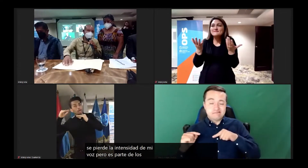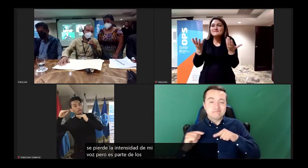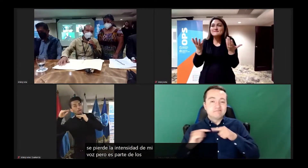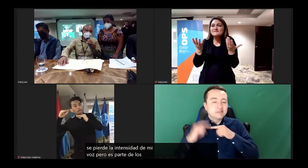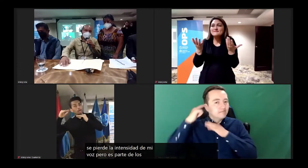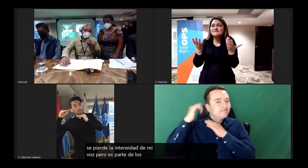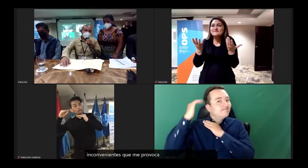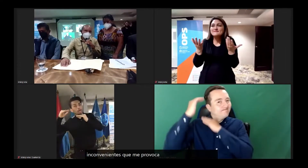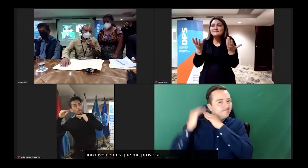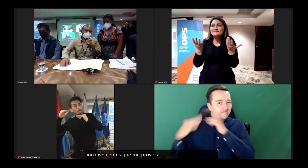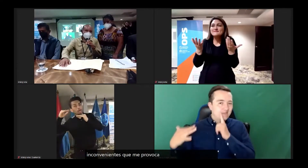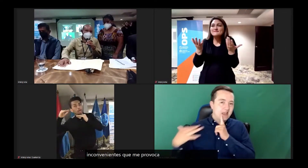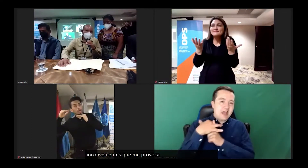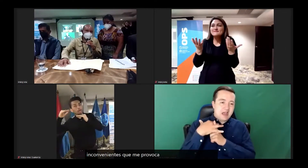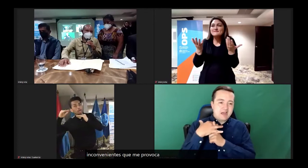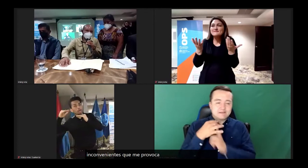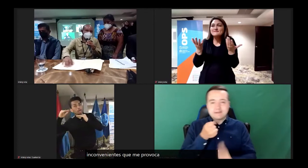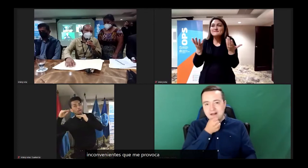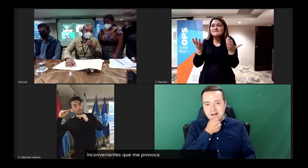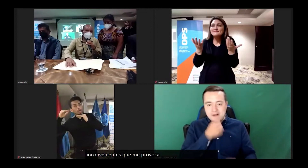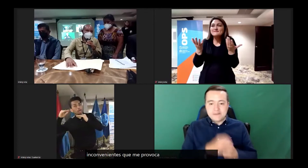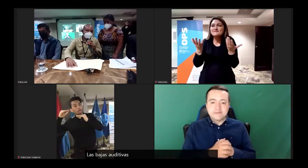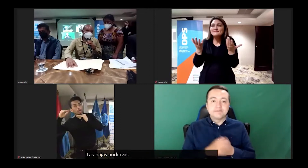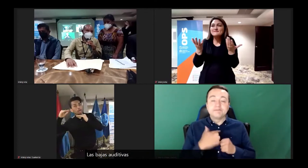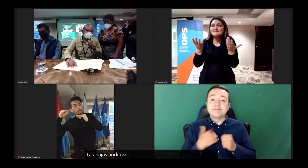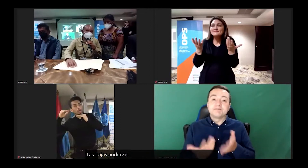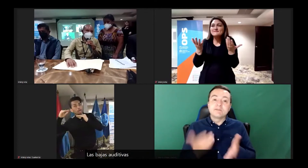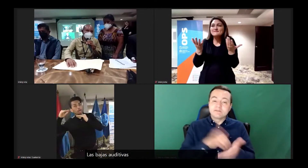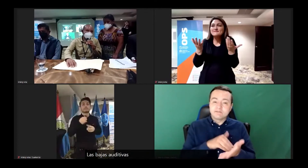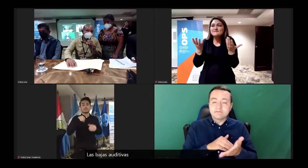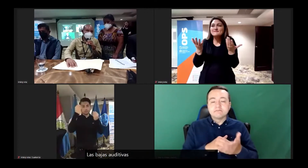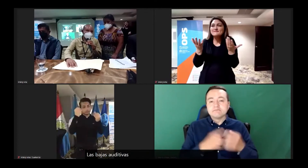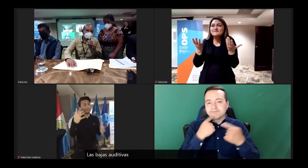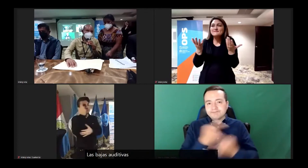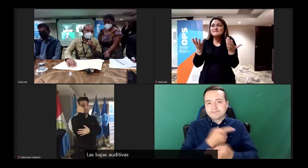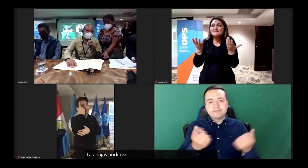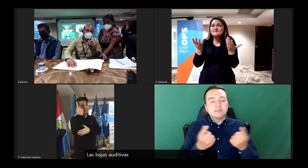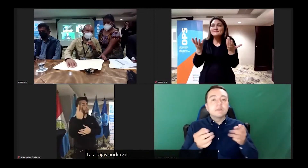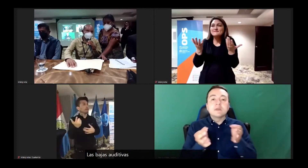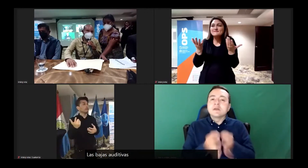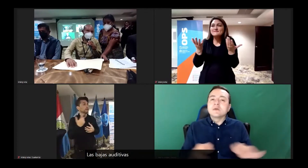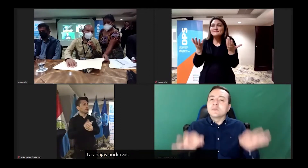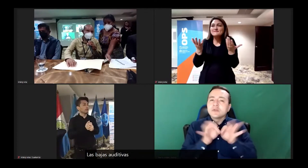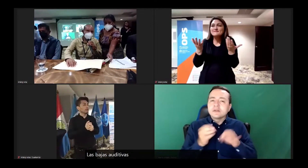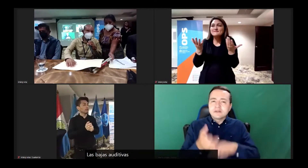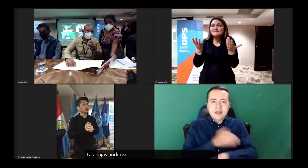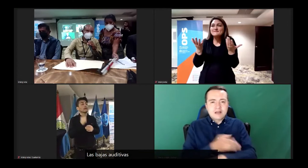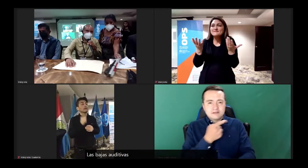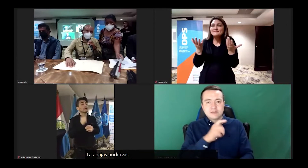auditivas. Bueno, yo voy a recalcar un poquito sobre lo importante que nos decía nuestro amigo